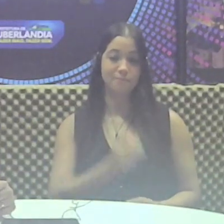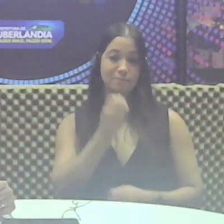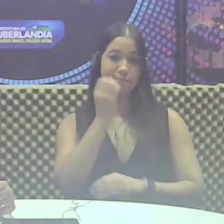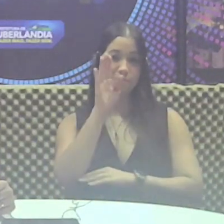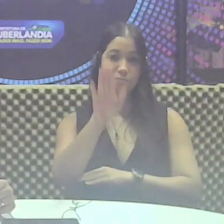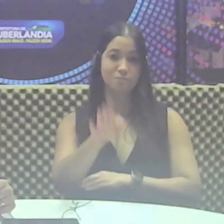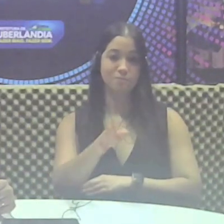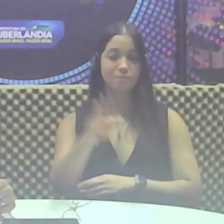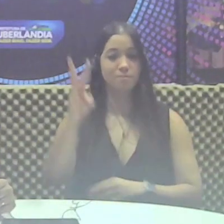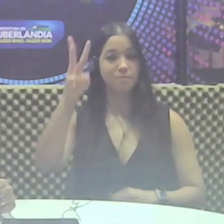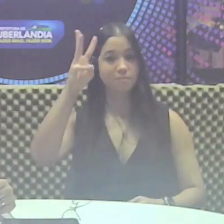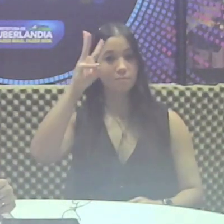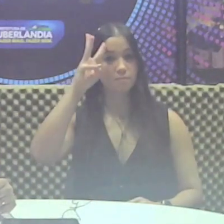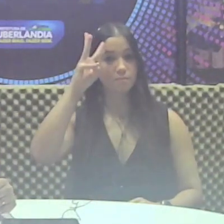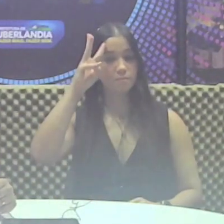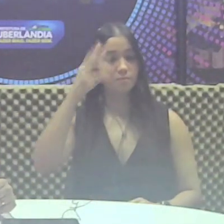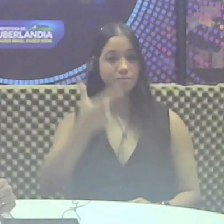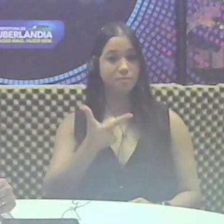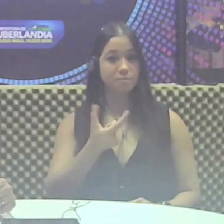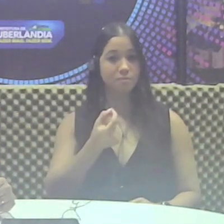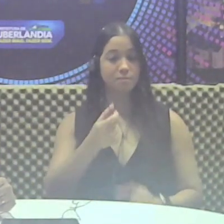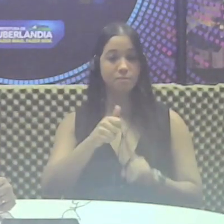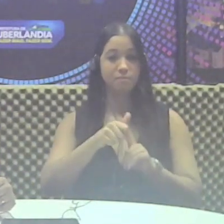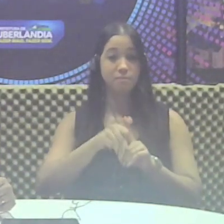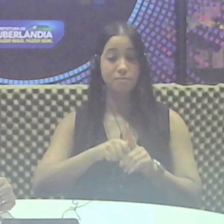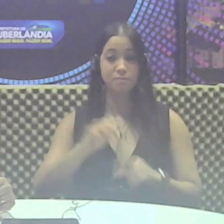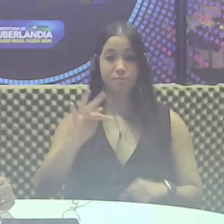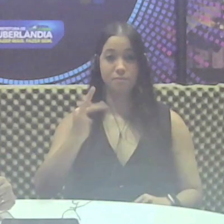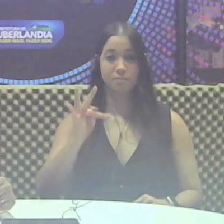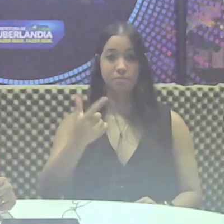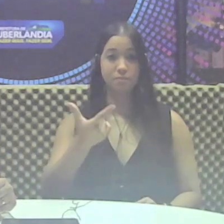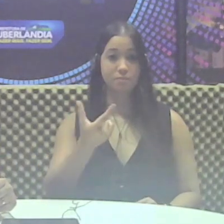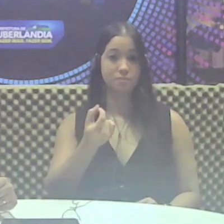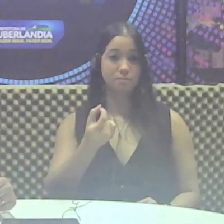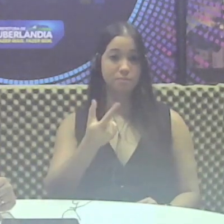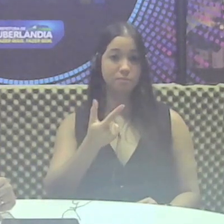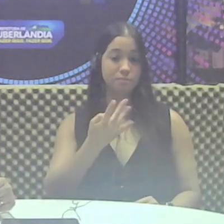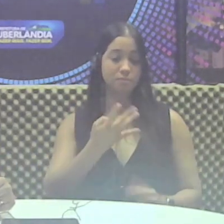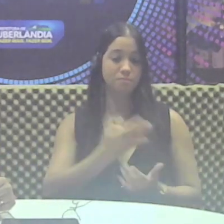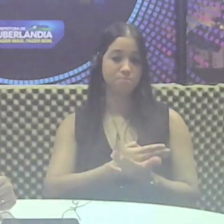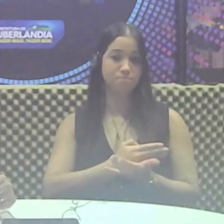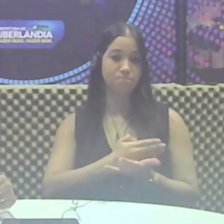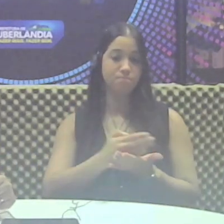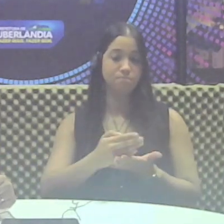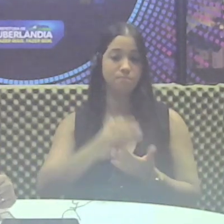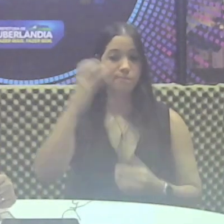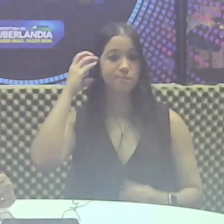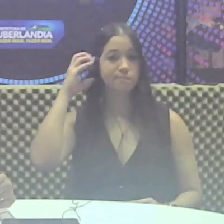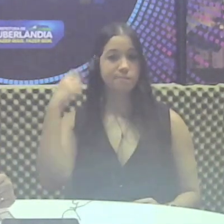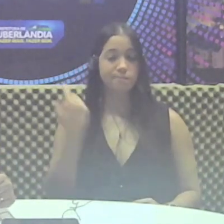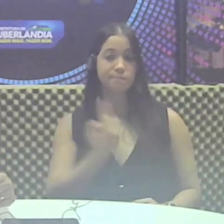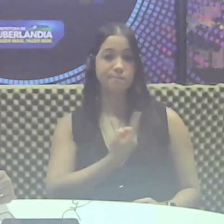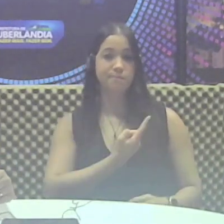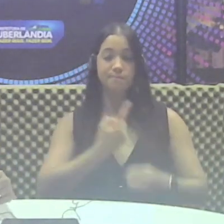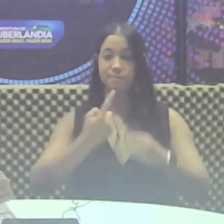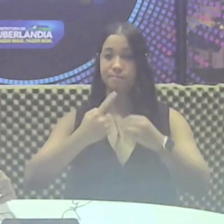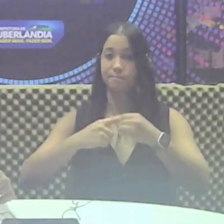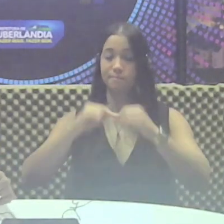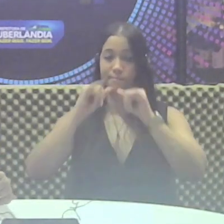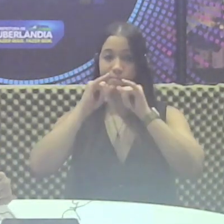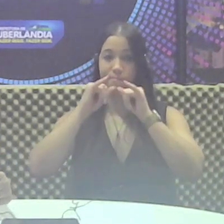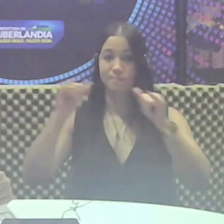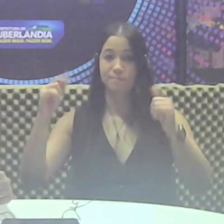Boa tarde, terça-feira, dia 20 de fevereiro de 2024. Está no ar a Rádio Nossa Cidade, com um boletim